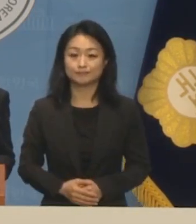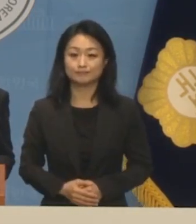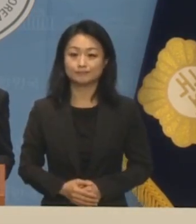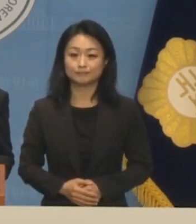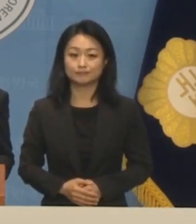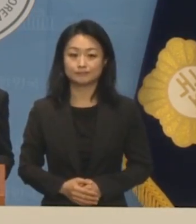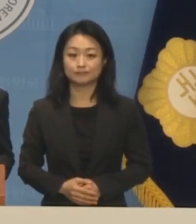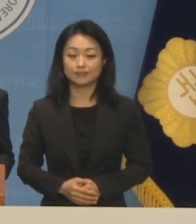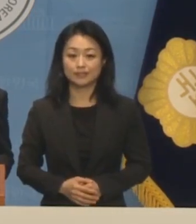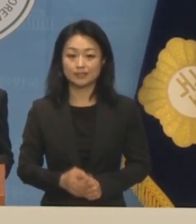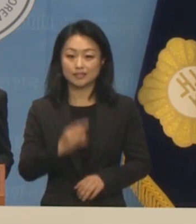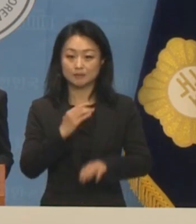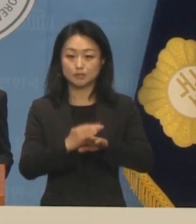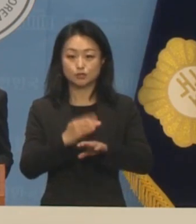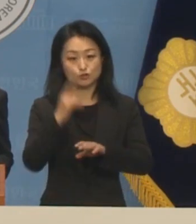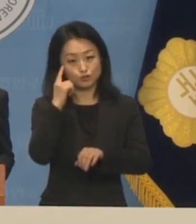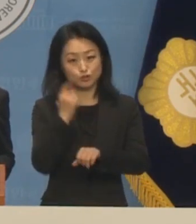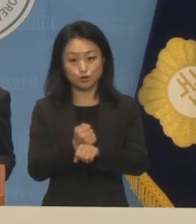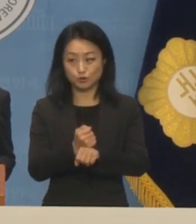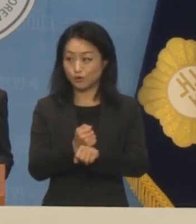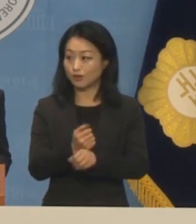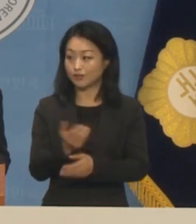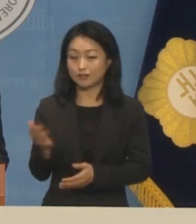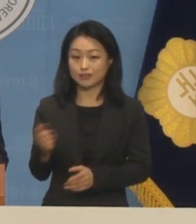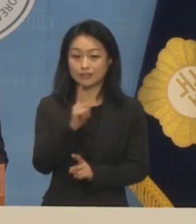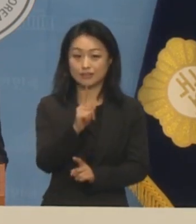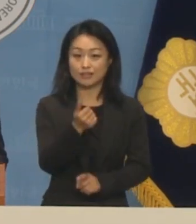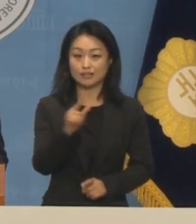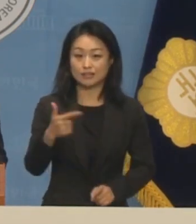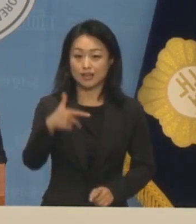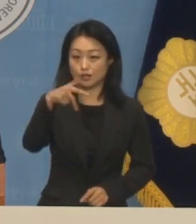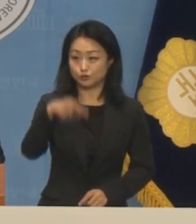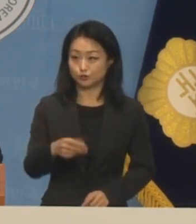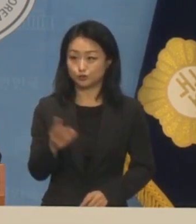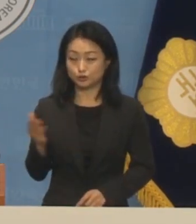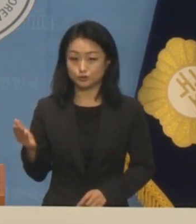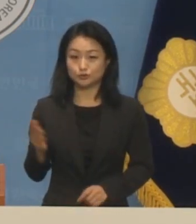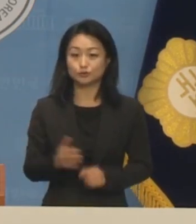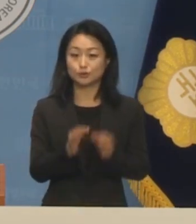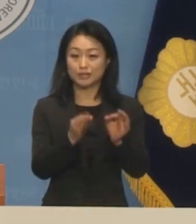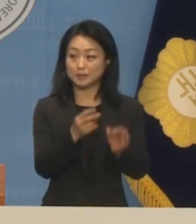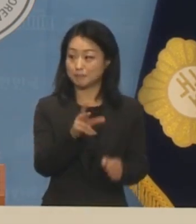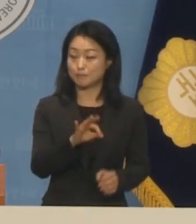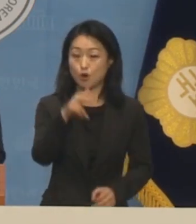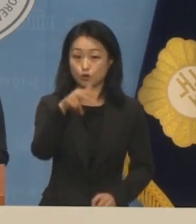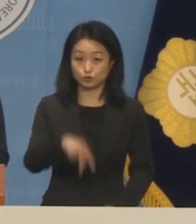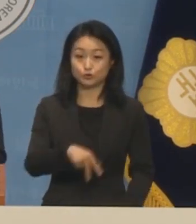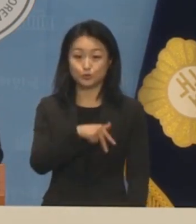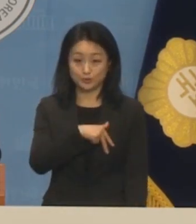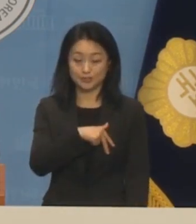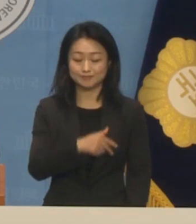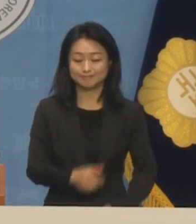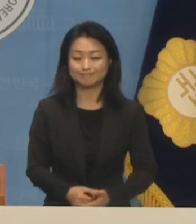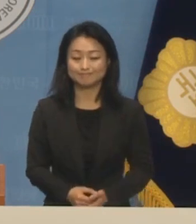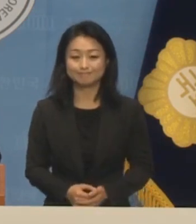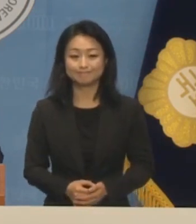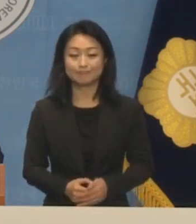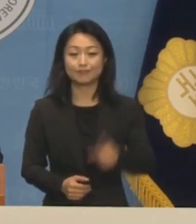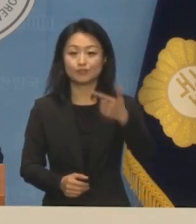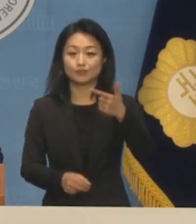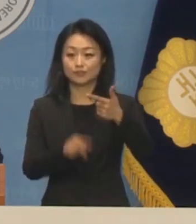또 민주연구원 이한주 원장입니다. 더불어민주당 김병주 의원입니다. 저희들은